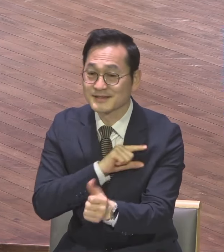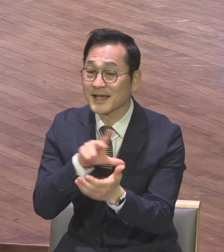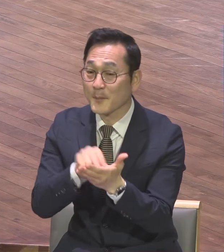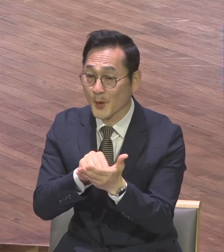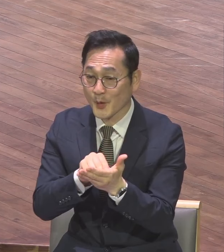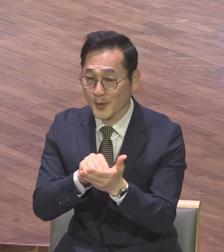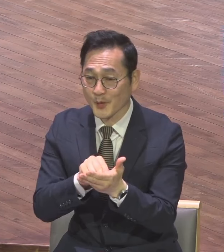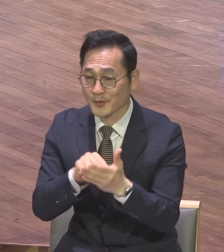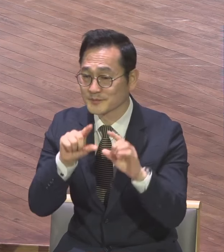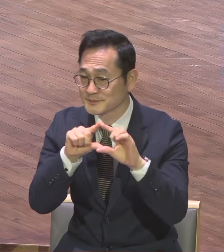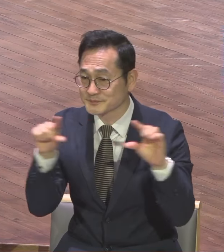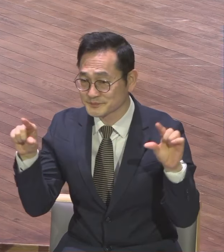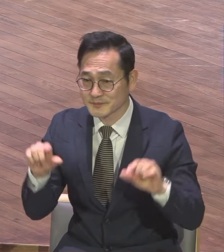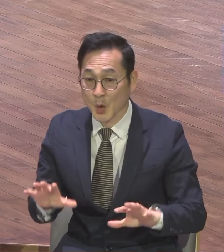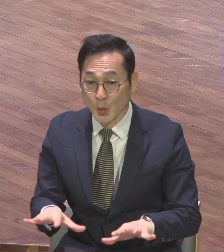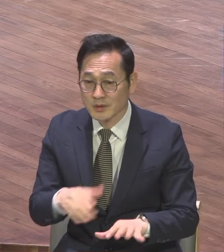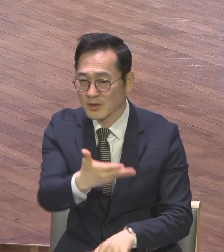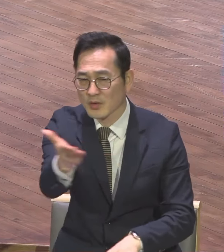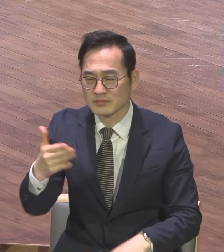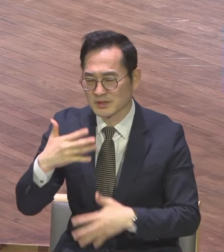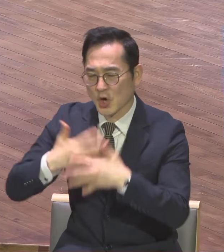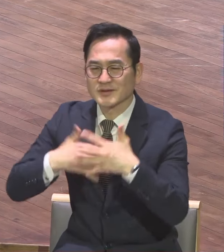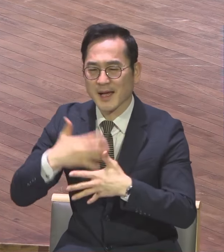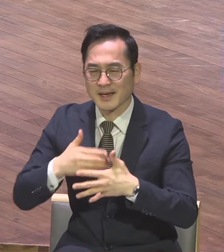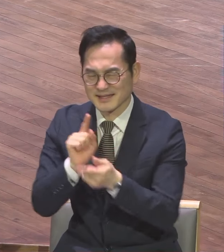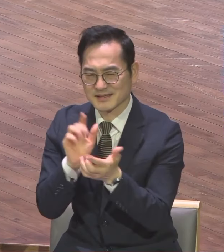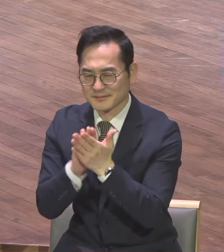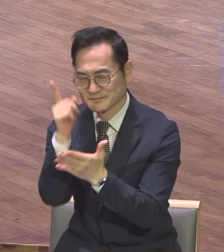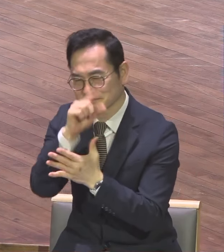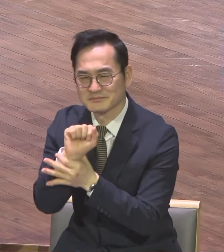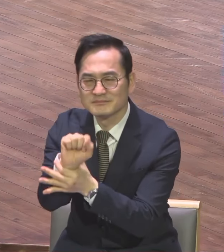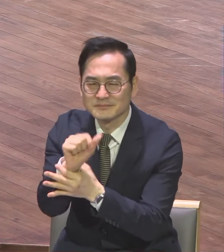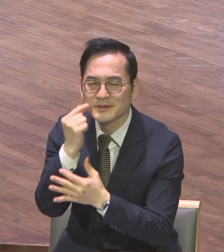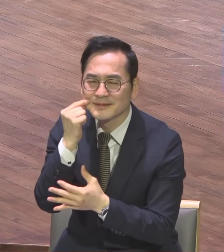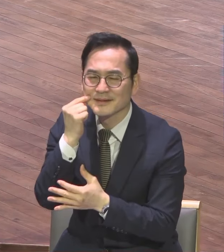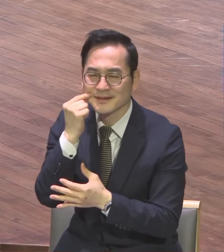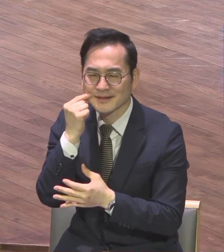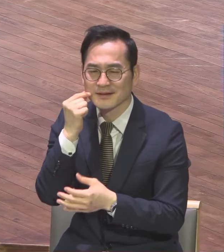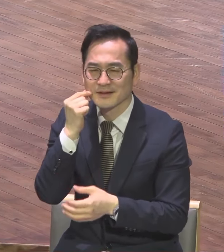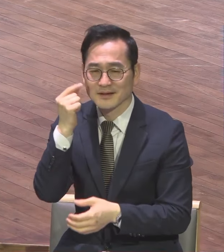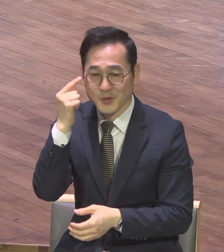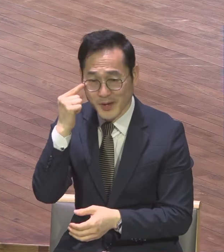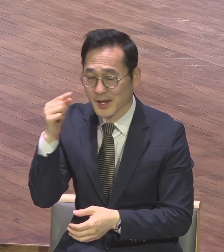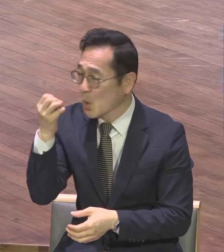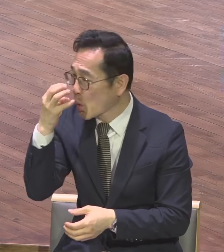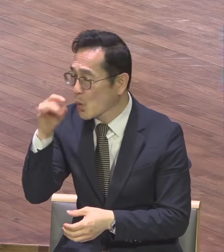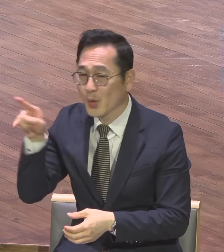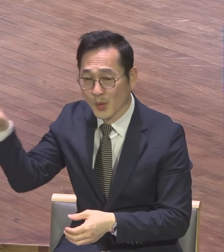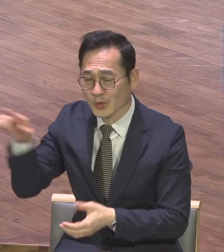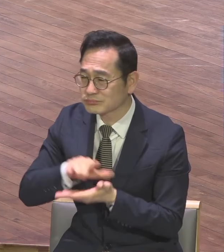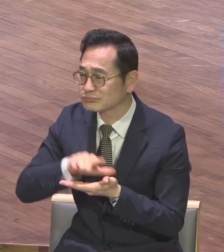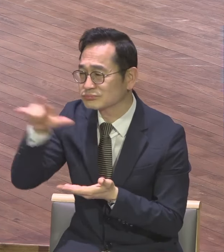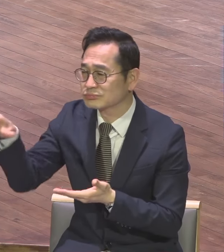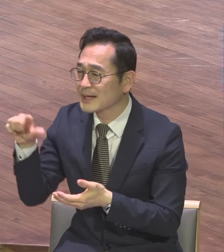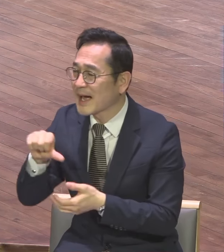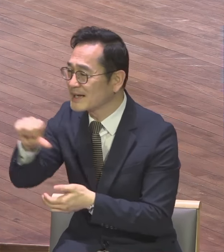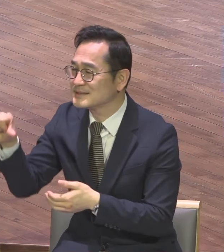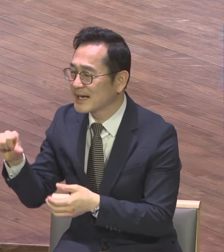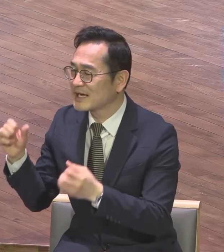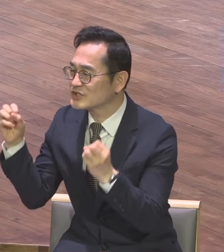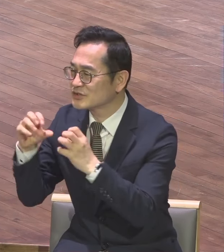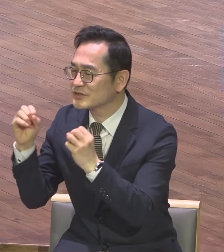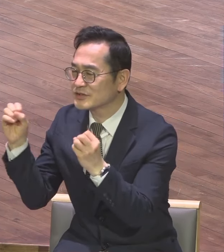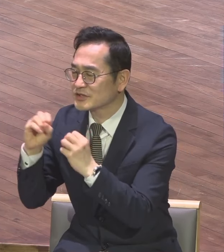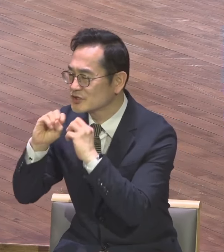영상으로 만나게 되었는데 그 이유는 홍콩에서 아시아 전도 집회가 진행을